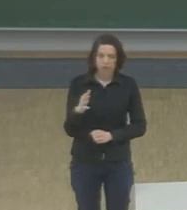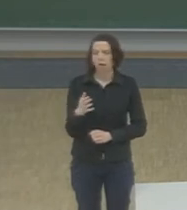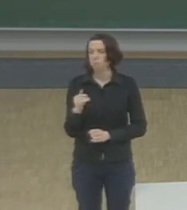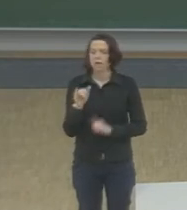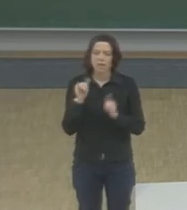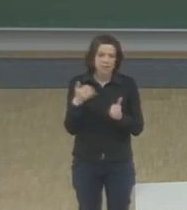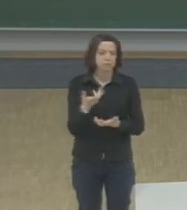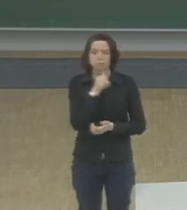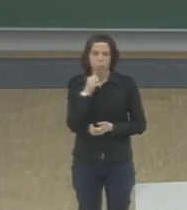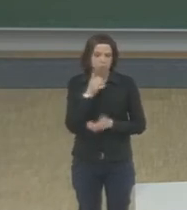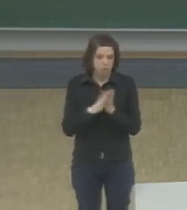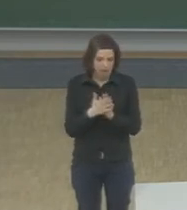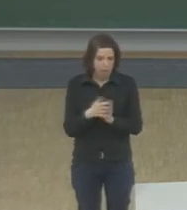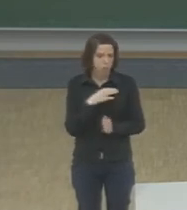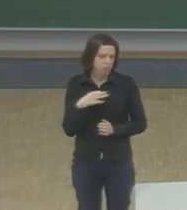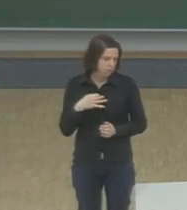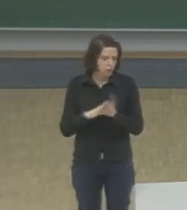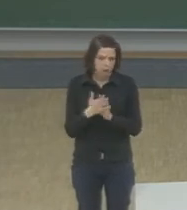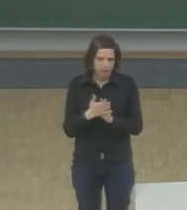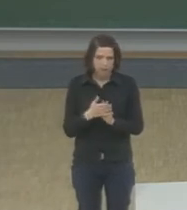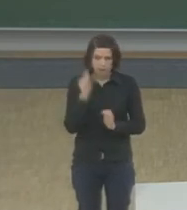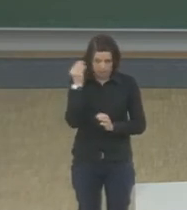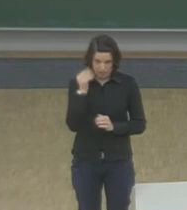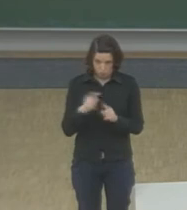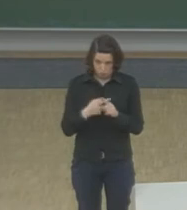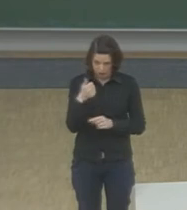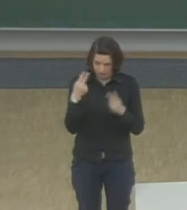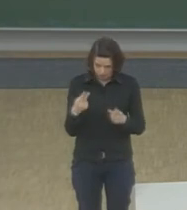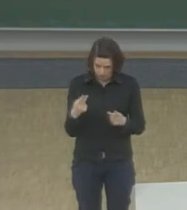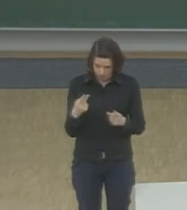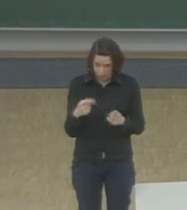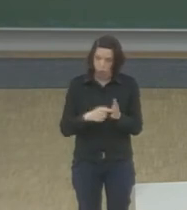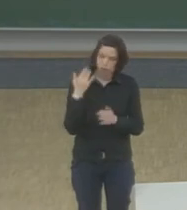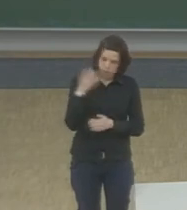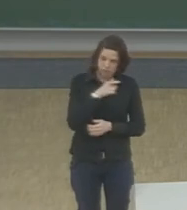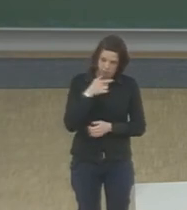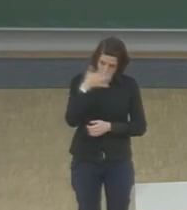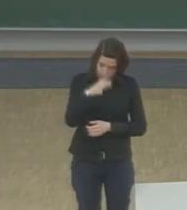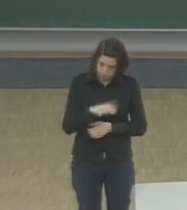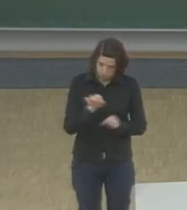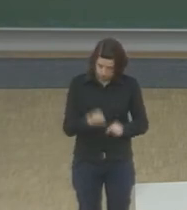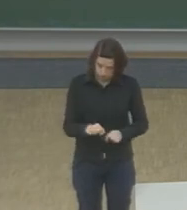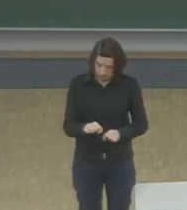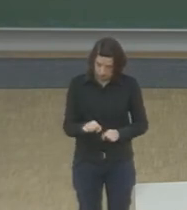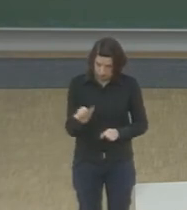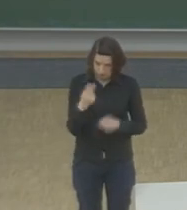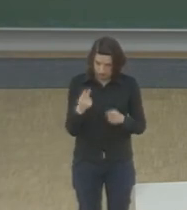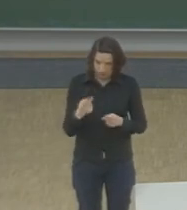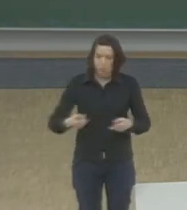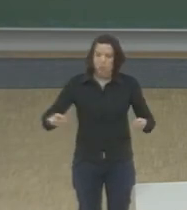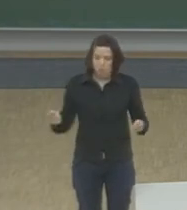und Berufspraxis lernen, um sich dort möglichst erfolgreich, vielleicht sogar clever behaupten zu können? Oder